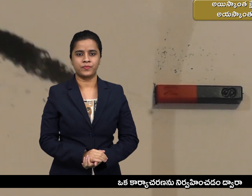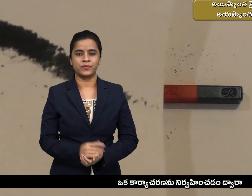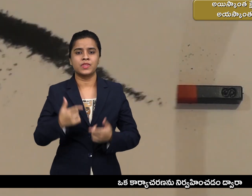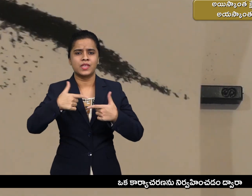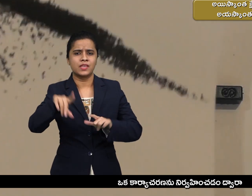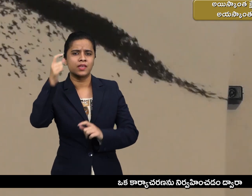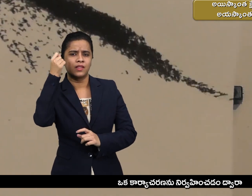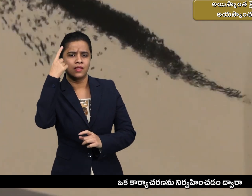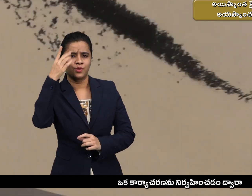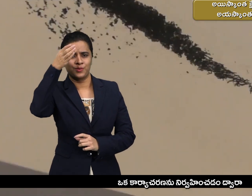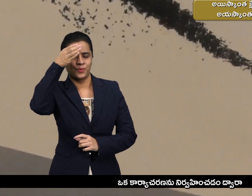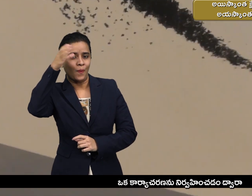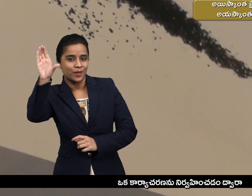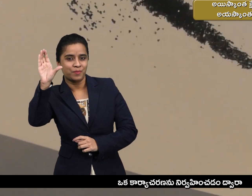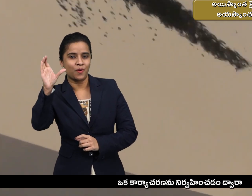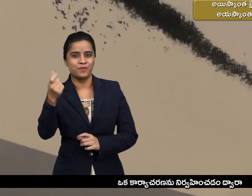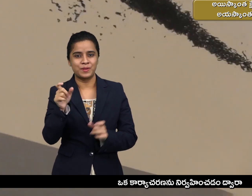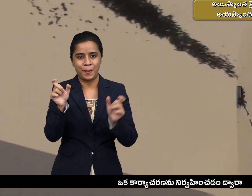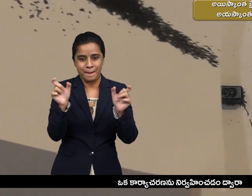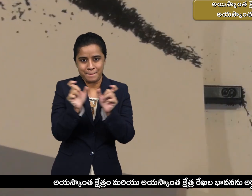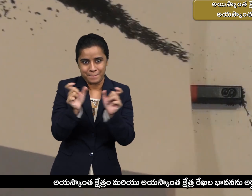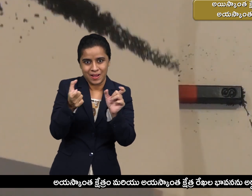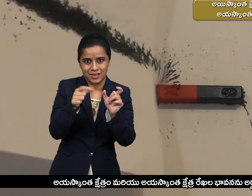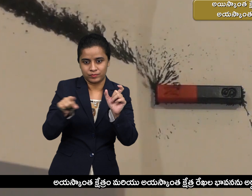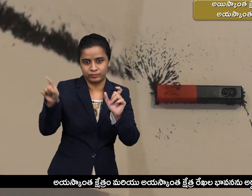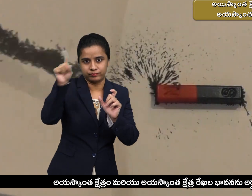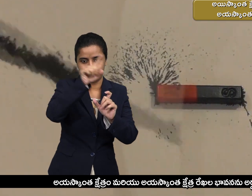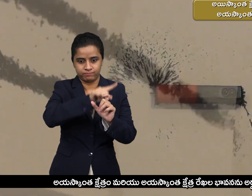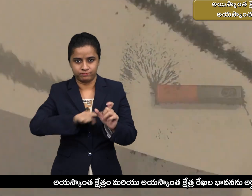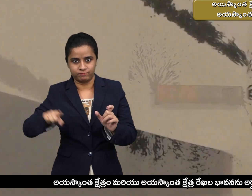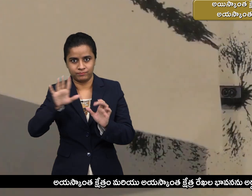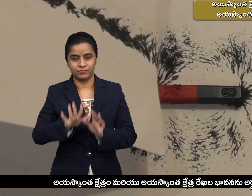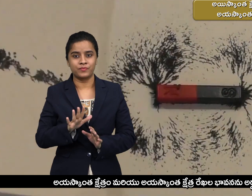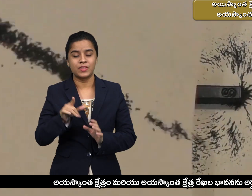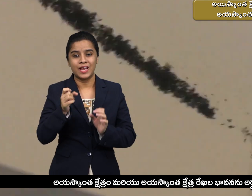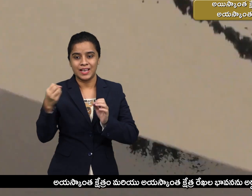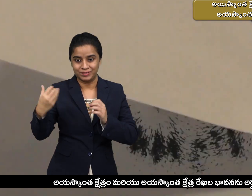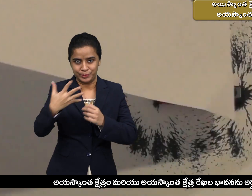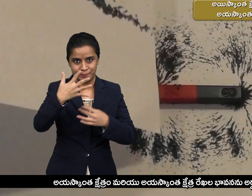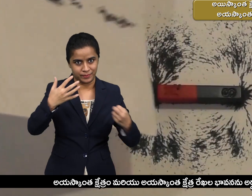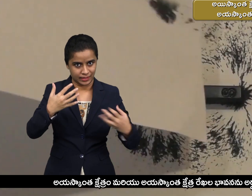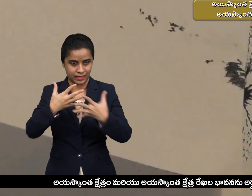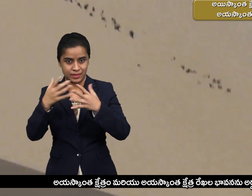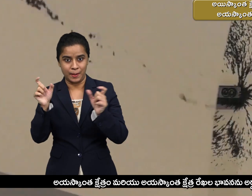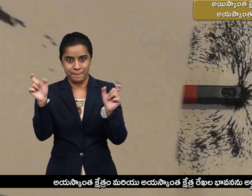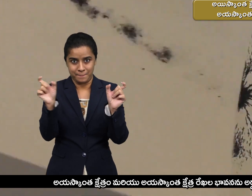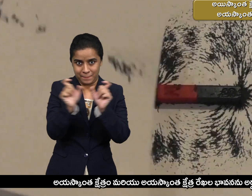ఒక కార్యాచరణను నిర్వహించడం ద్వారా అయస్కాంత క్షేత్రం మరియు అయస్కాంత క్షేత్ర రేఖల